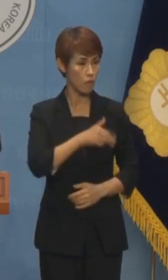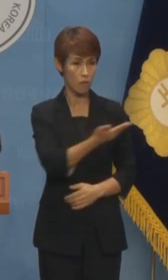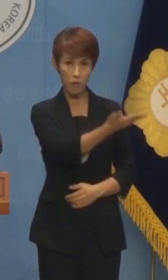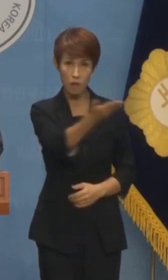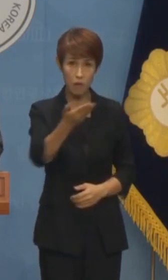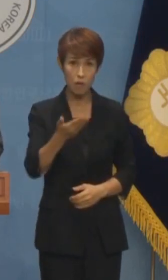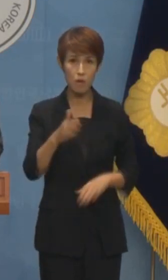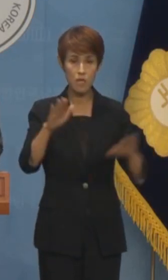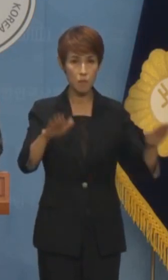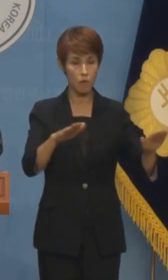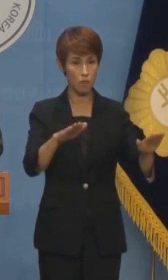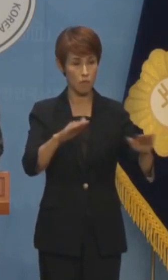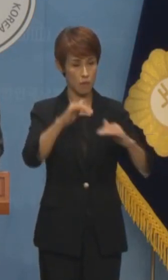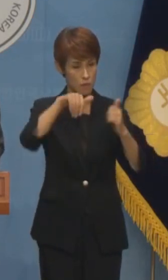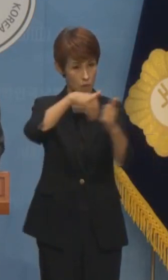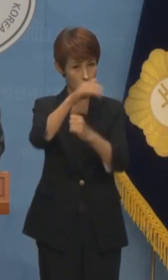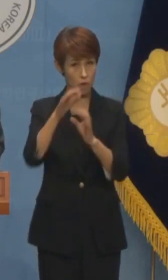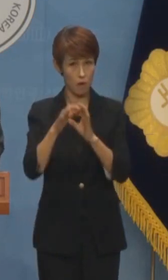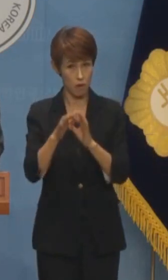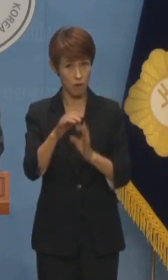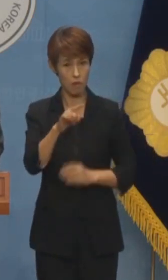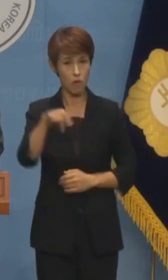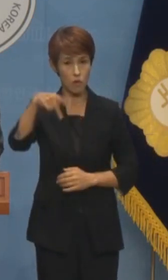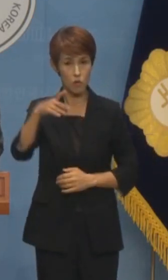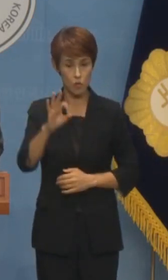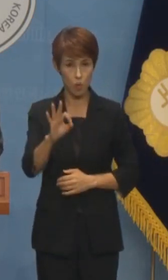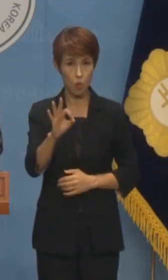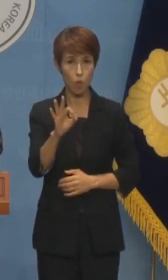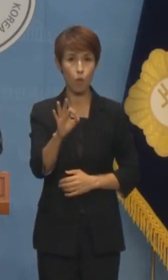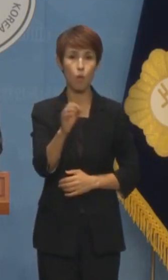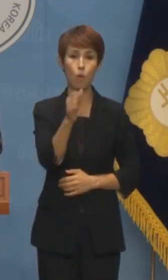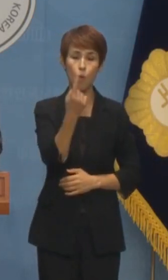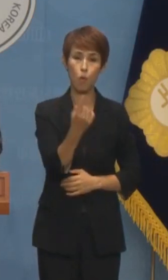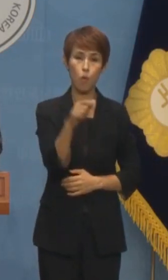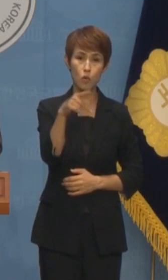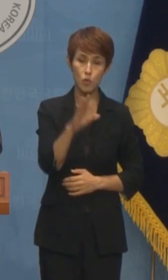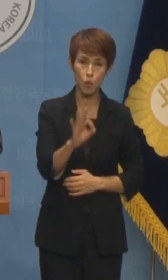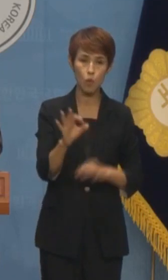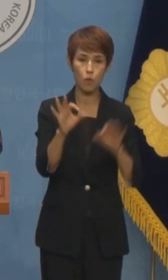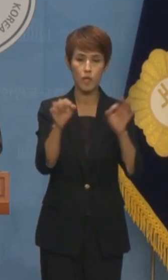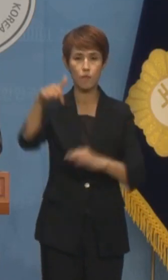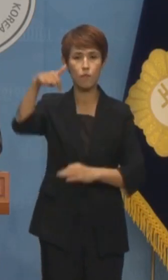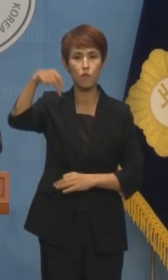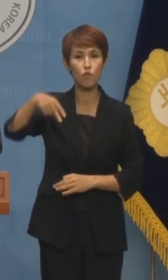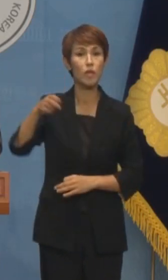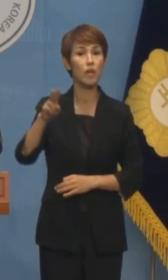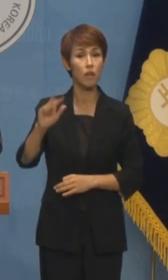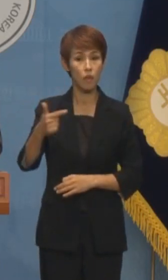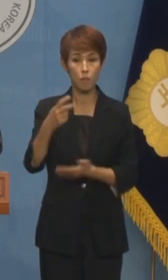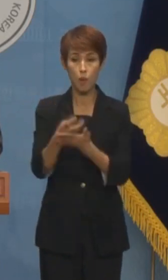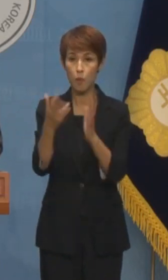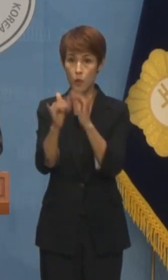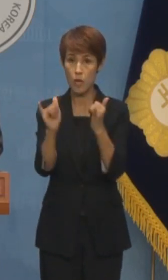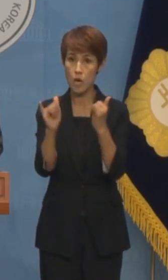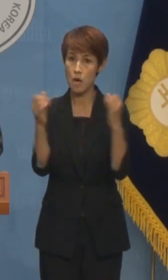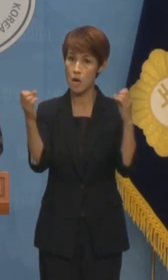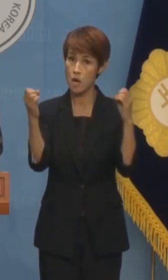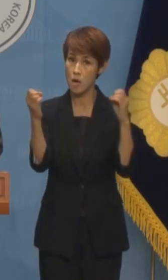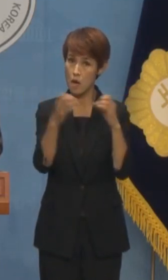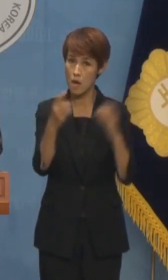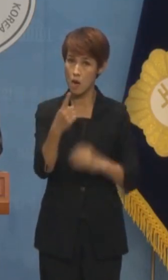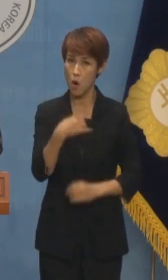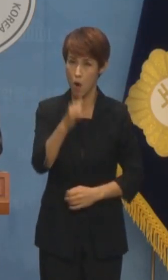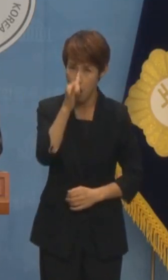민주당들은 이번 제보 공작 사건과 관련하여 송호종 전 경호관 그리고 김기현 변호사와 단 한 번도 교감한 적이